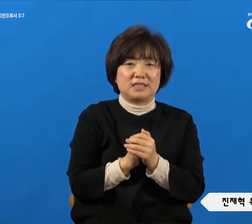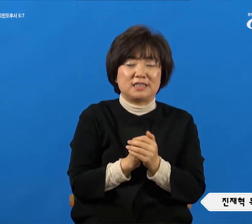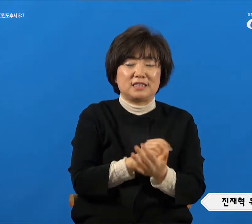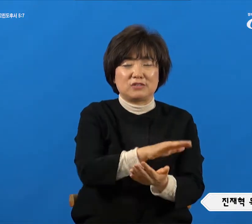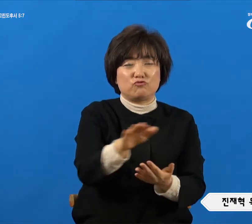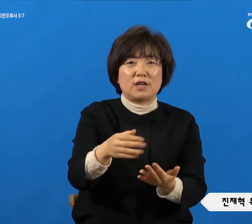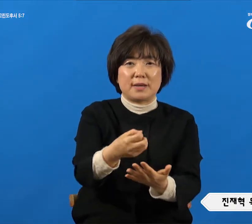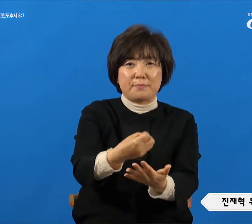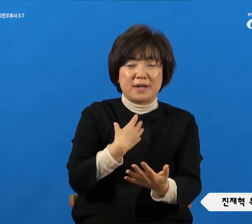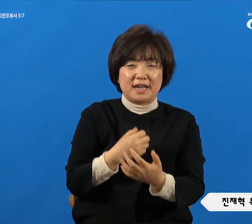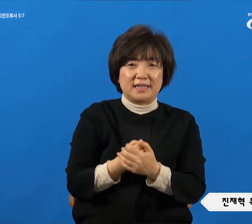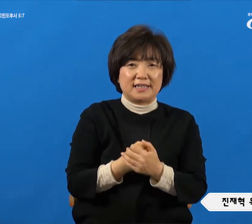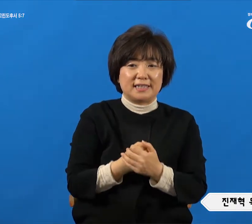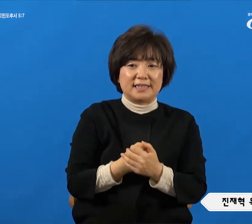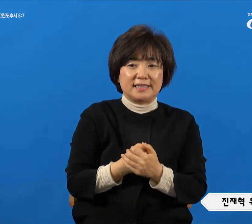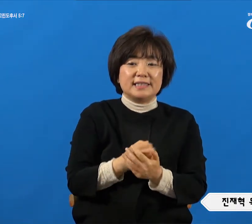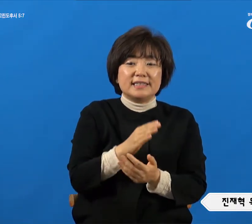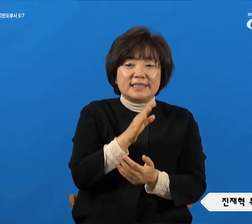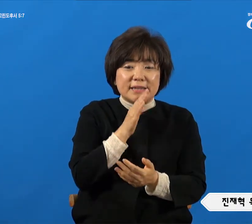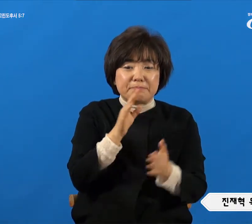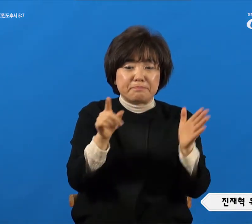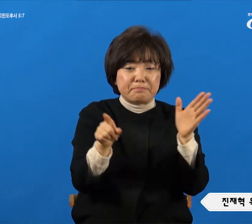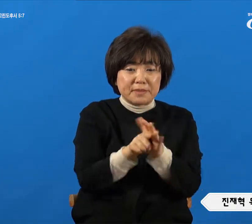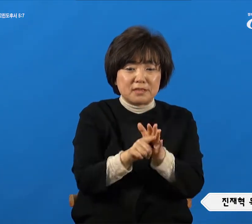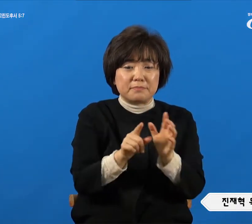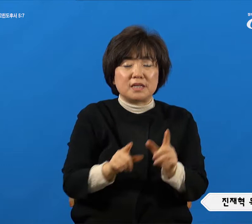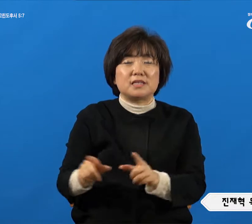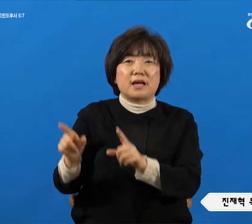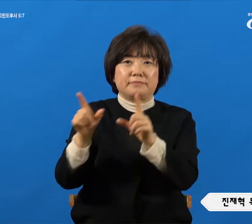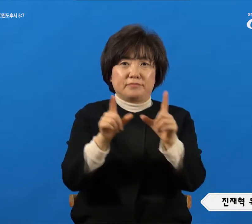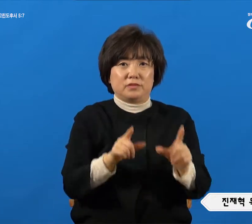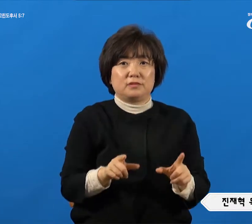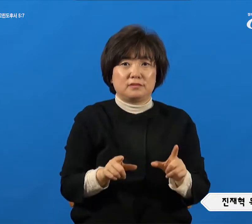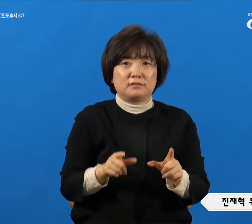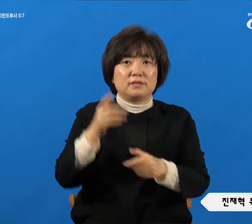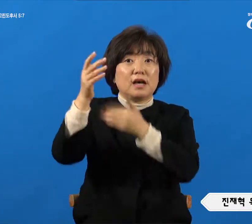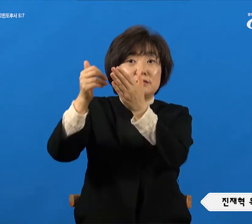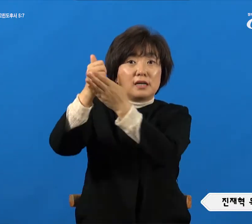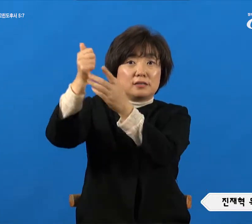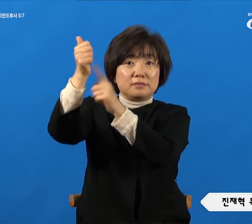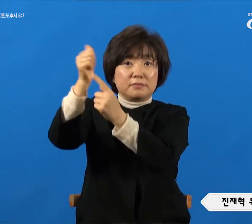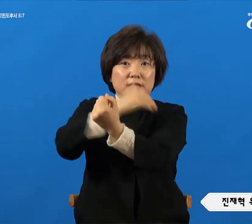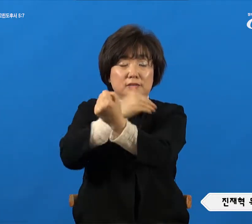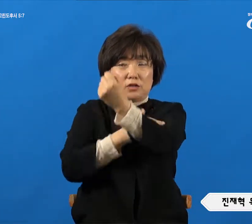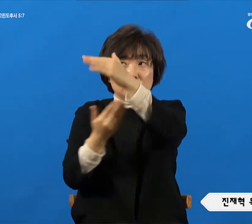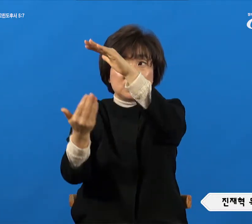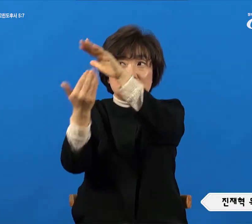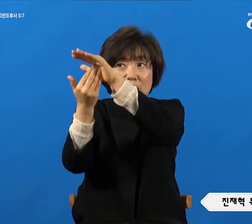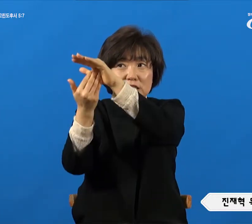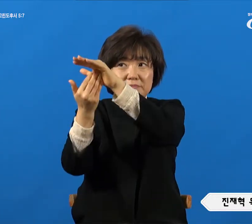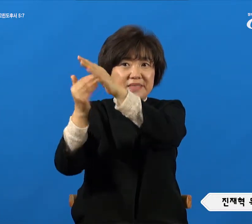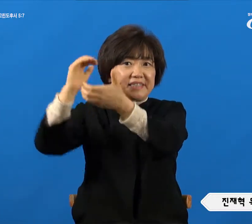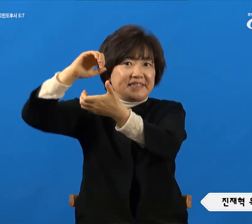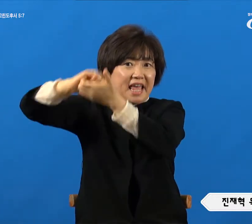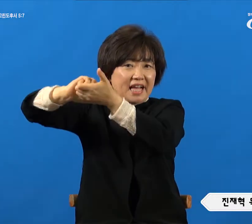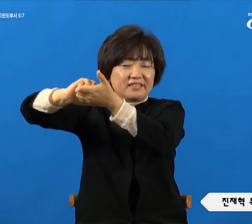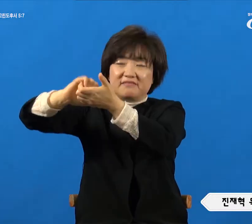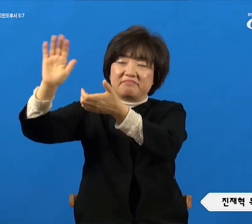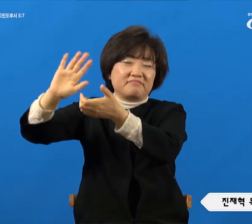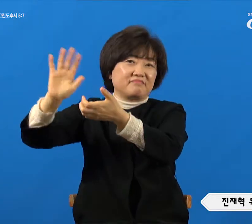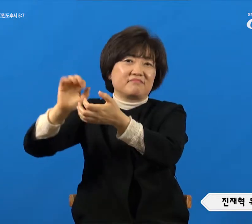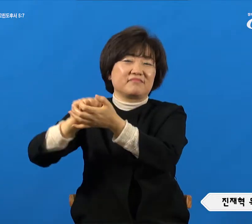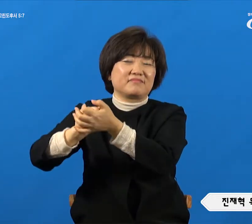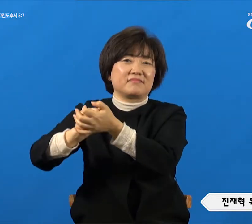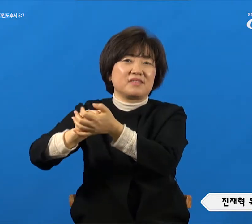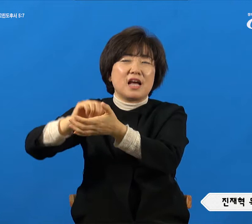그렇게 말씀하십니다. 참된 믿음의 삶은 하나님의 전능하심을 제한하지 않습니다.